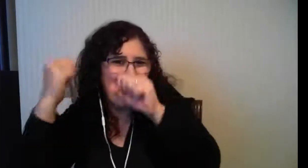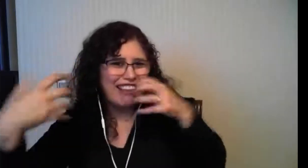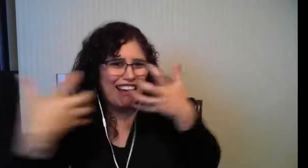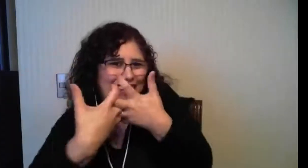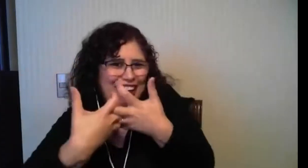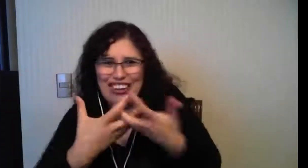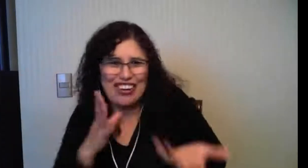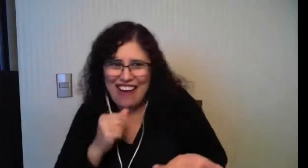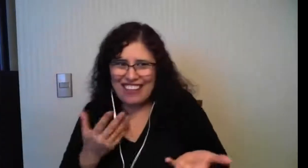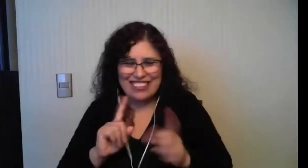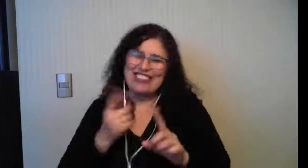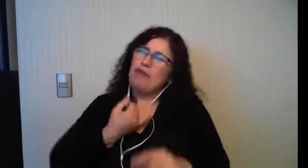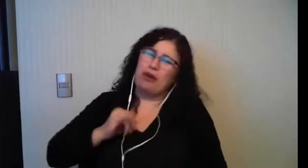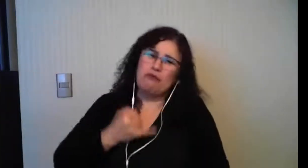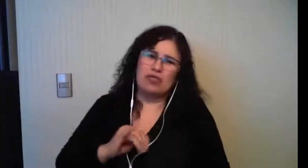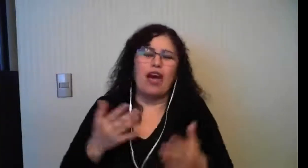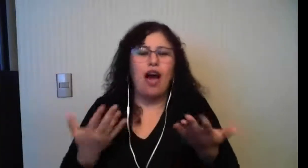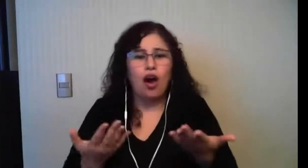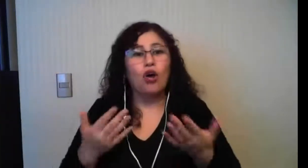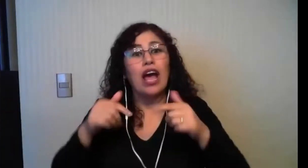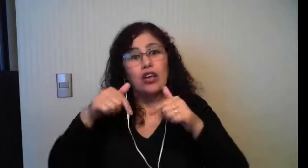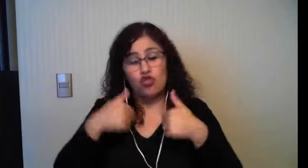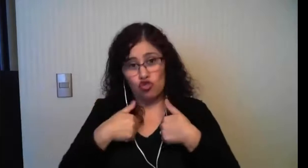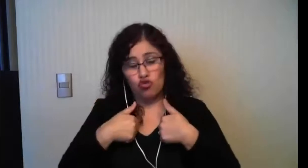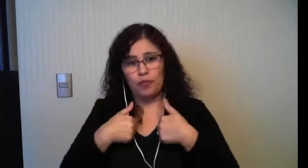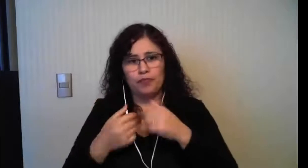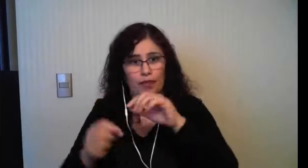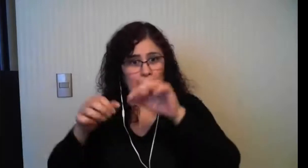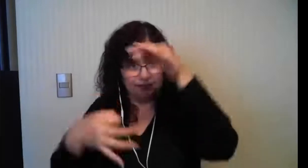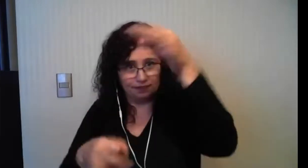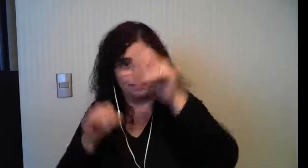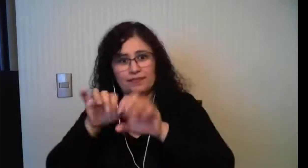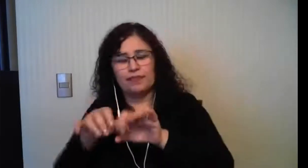Entonces, lo que queda del día, yo les voy a enviar el material respectivo, ¿ya?